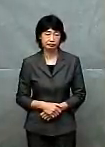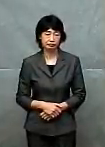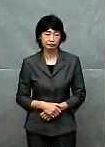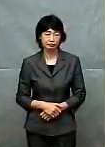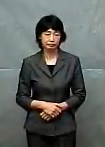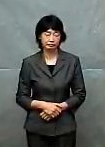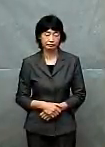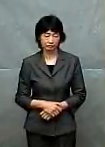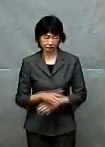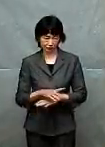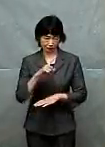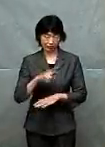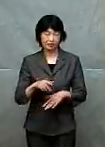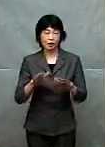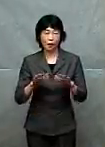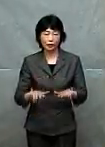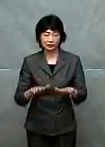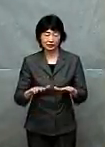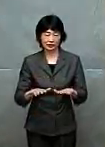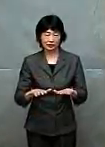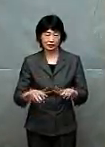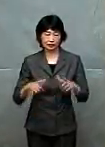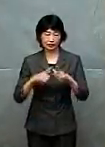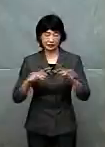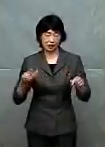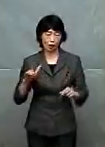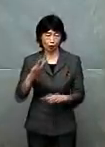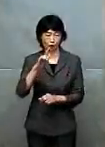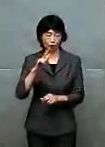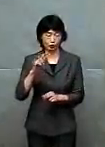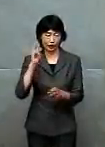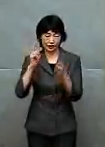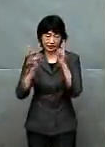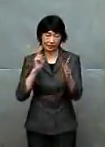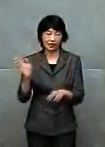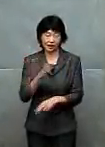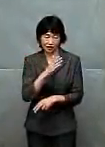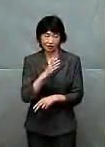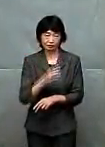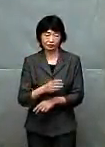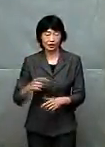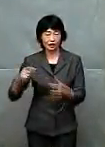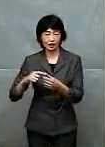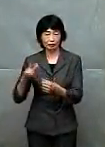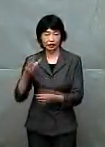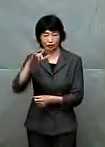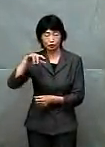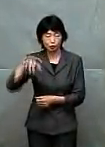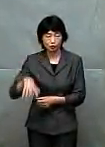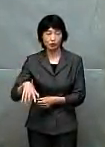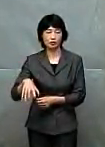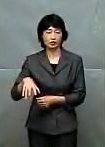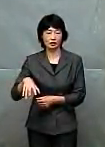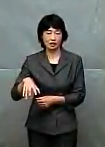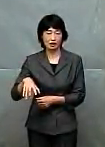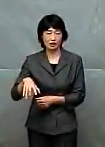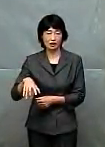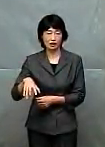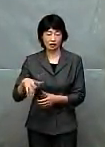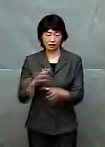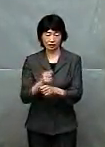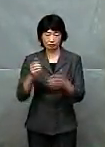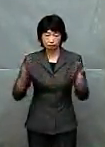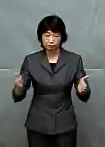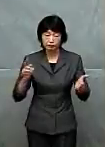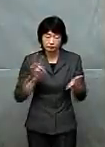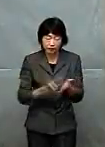まずですね、本日日本航空株式会社から、山形空港において期間限定